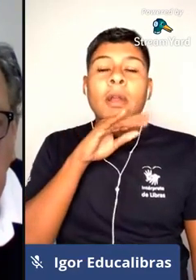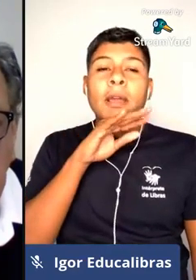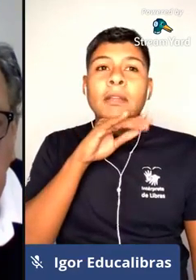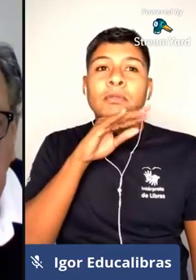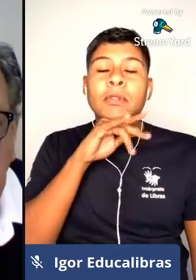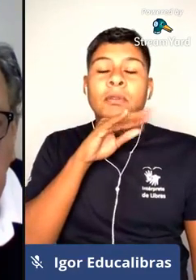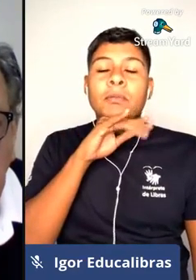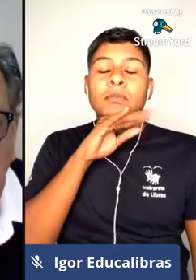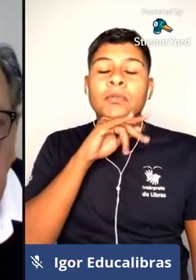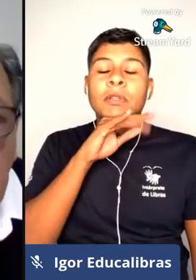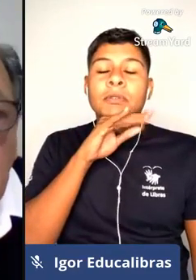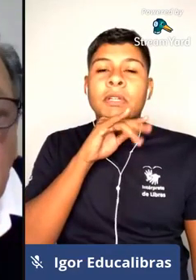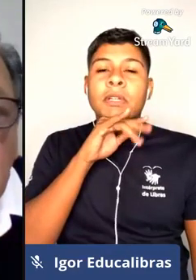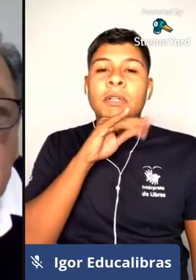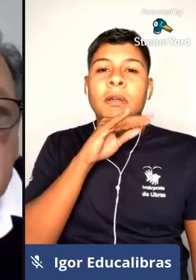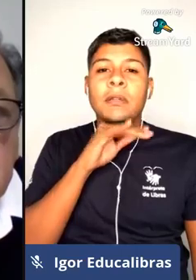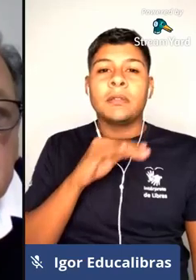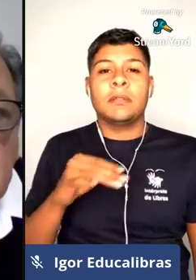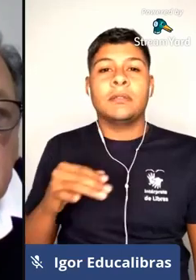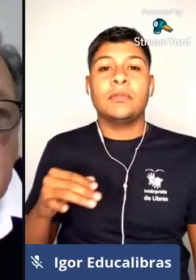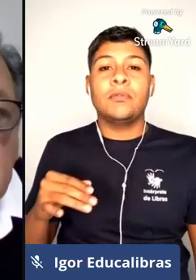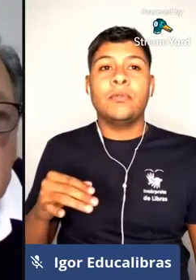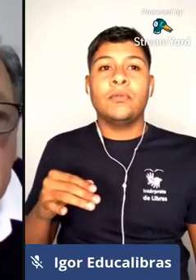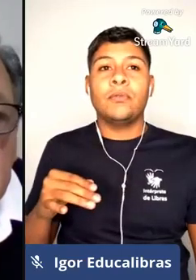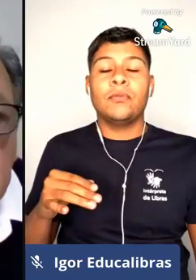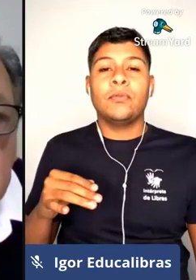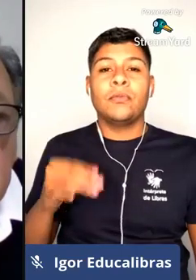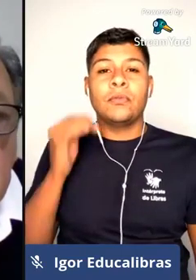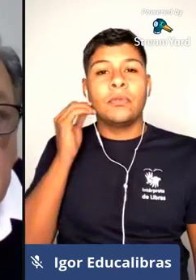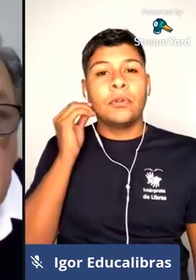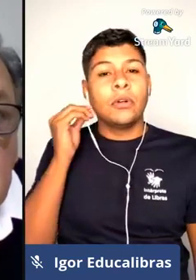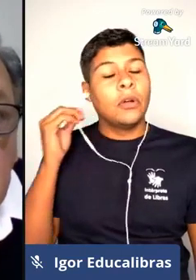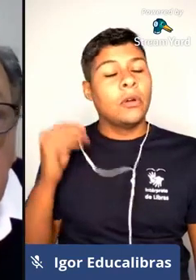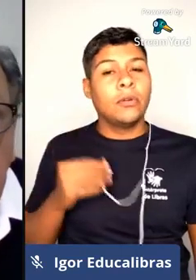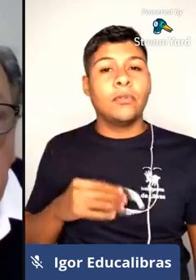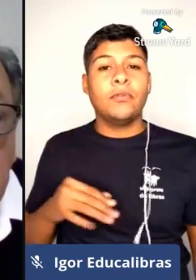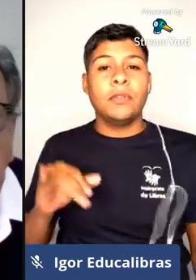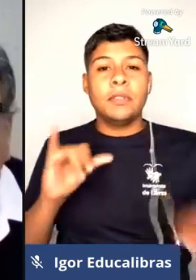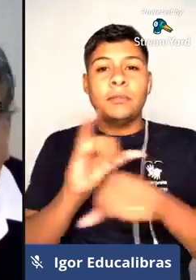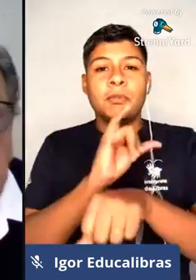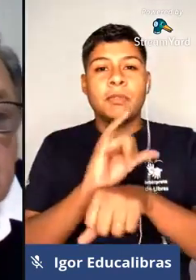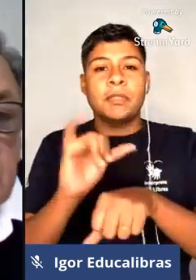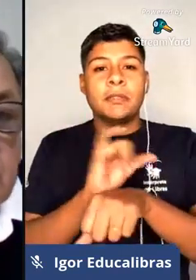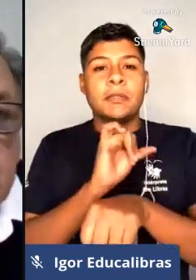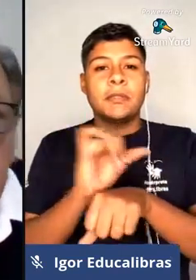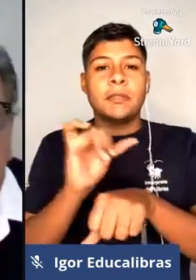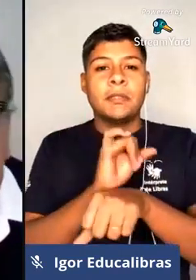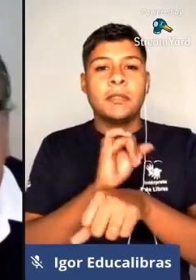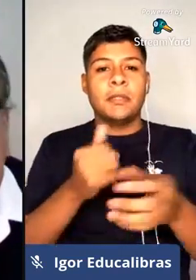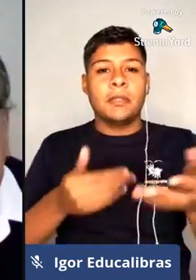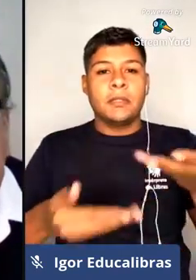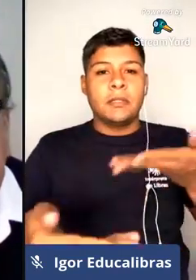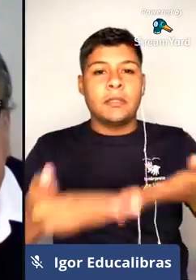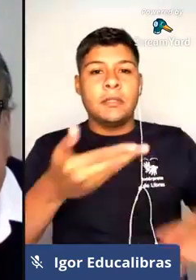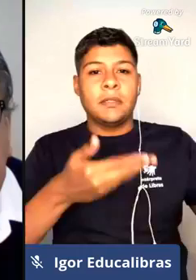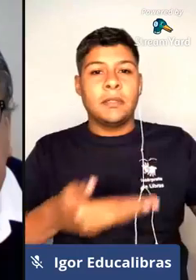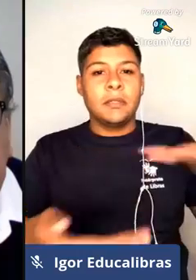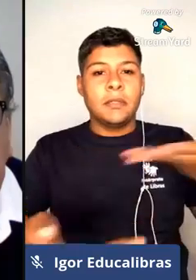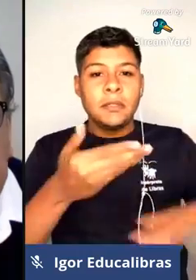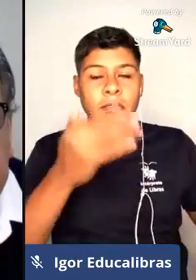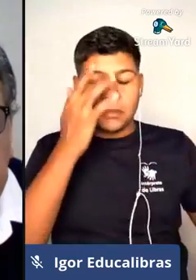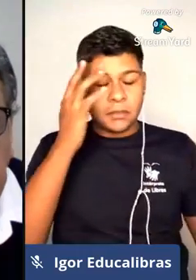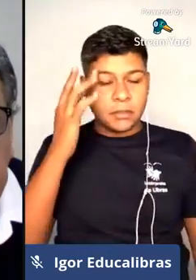Bom, você é um eclético, então, né? Eu gosto disso. Uma pessoa que não é. A